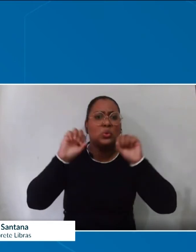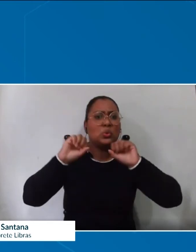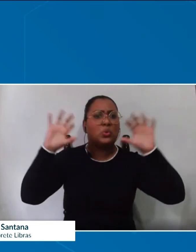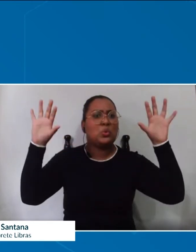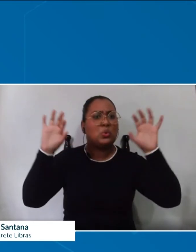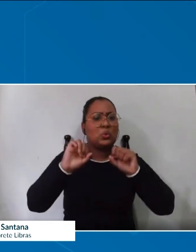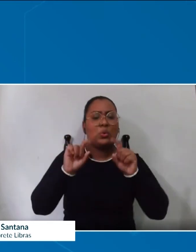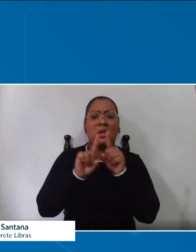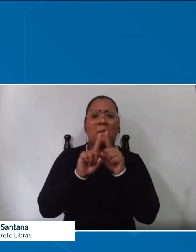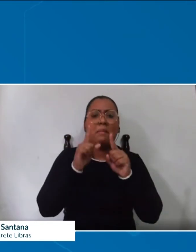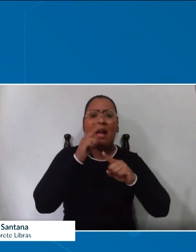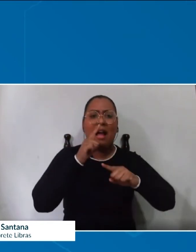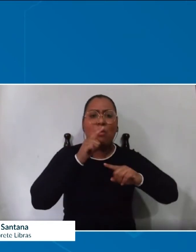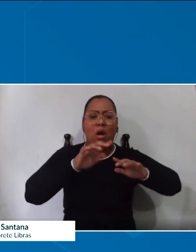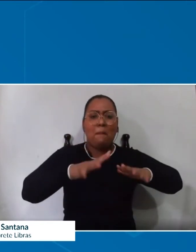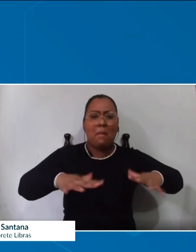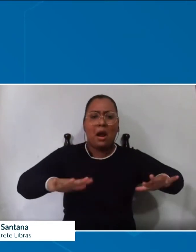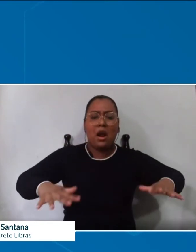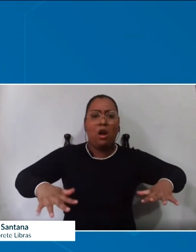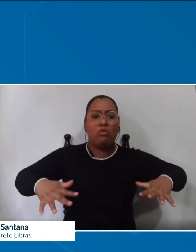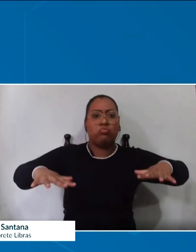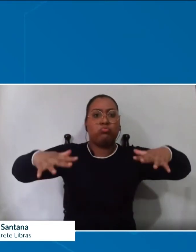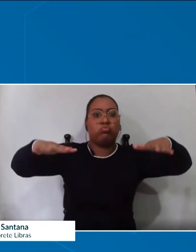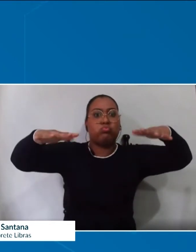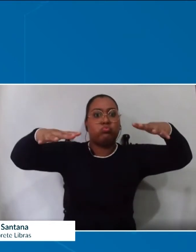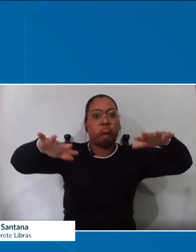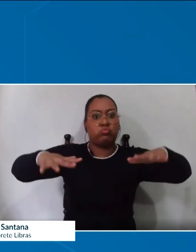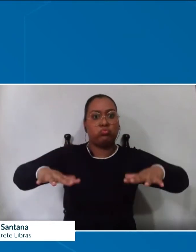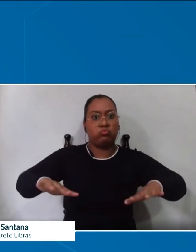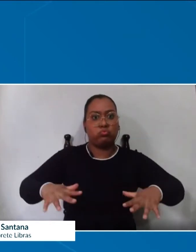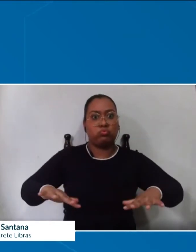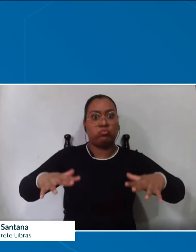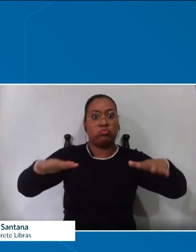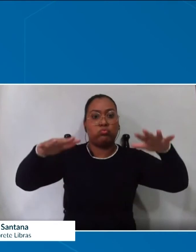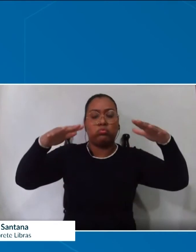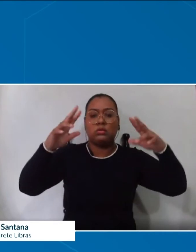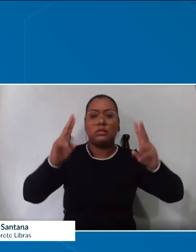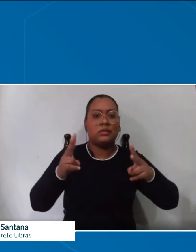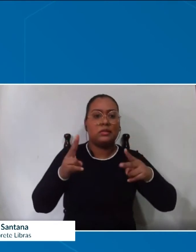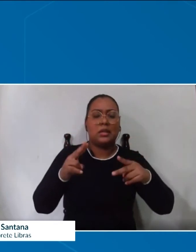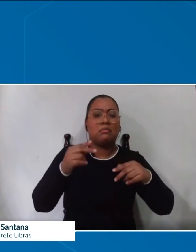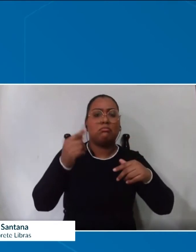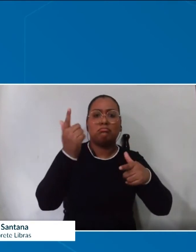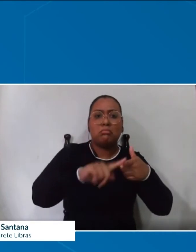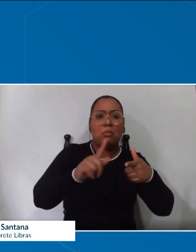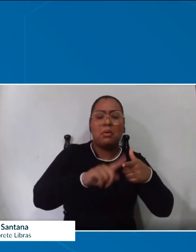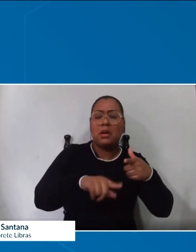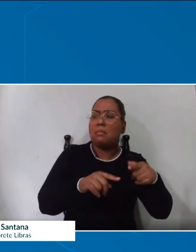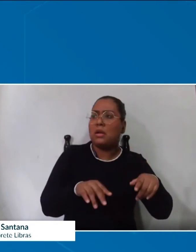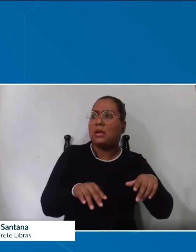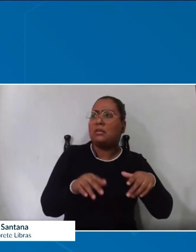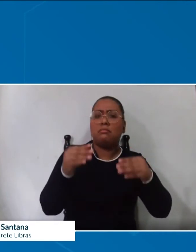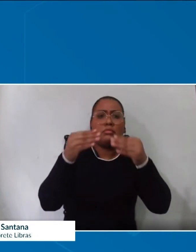do mar, avanço, isso aí, são áreas que são susceptíveis a isso. Tá? A gente vê também aí mais seca,